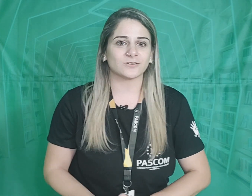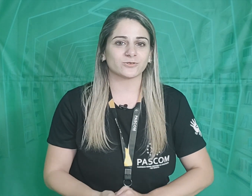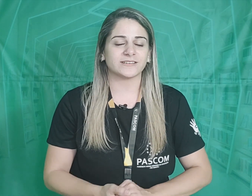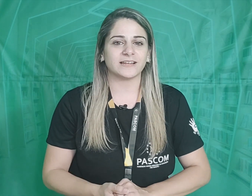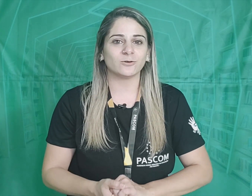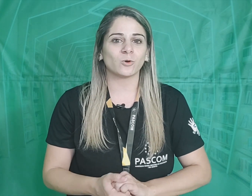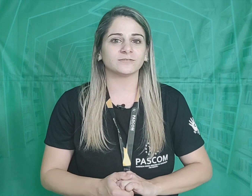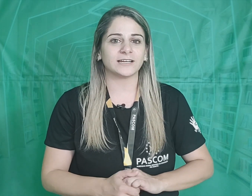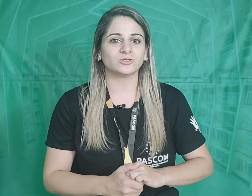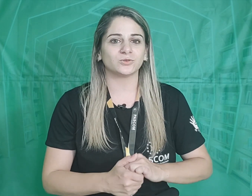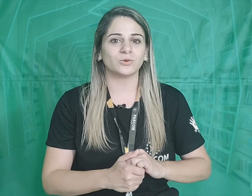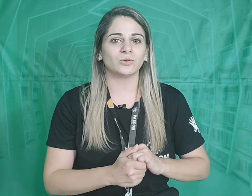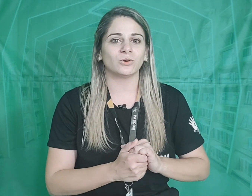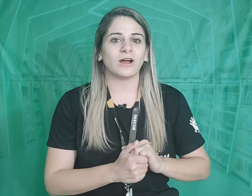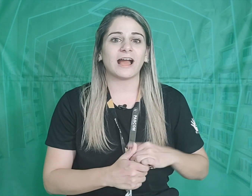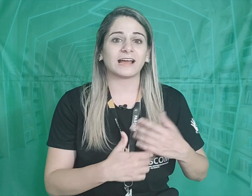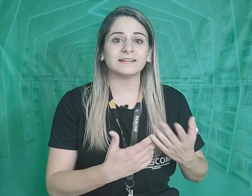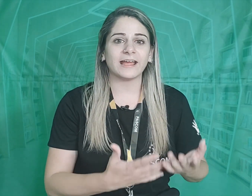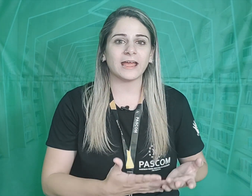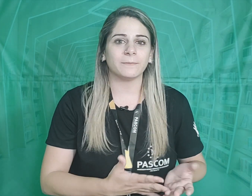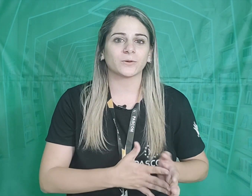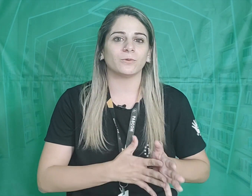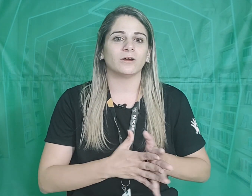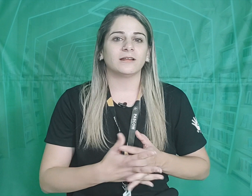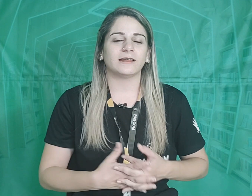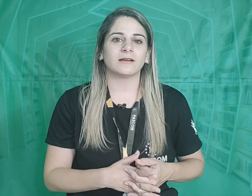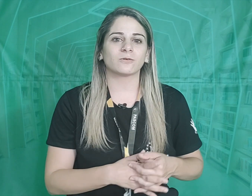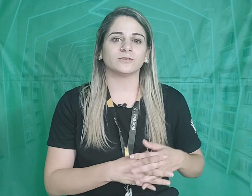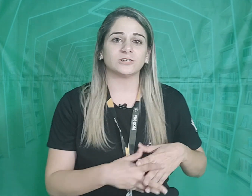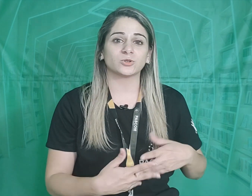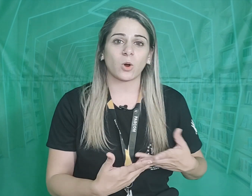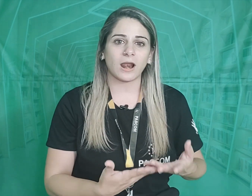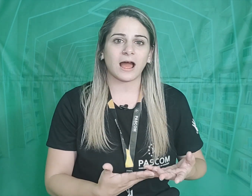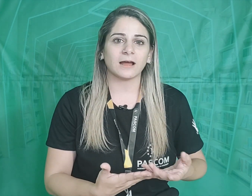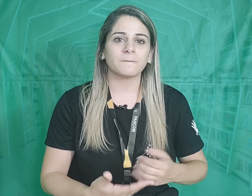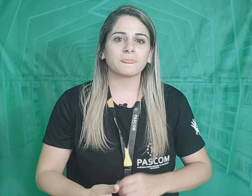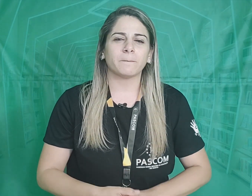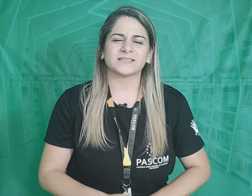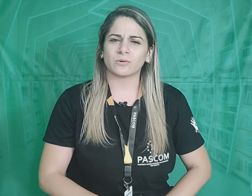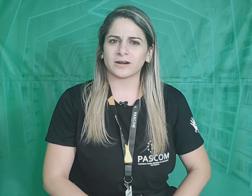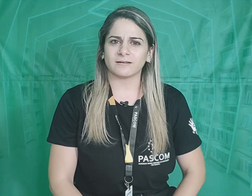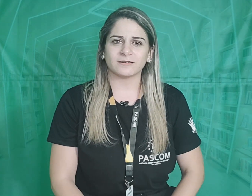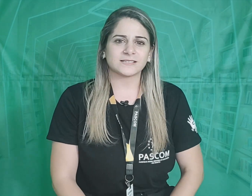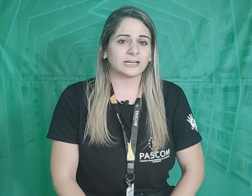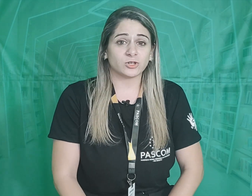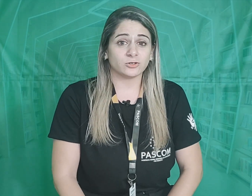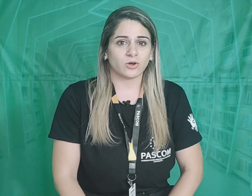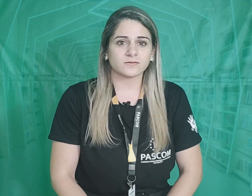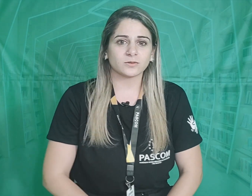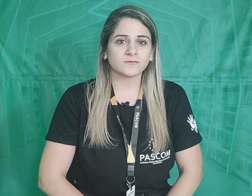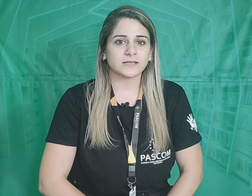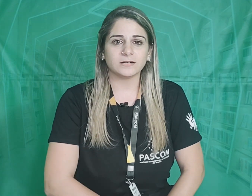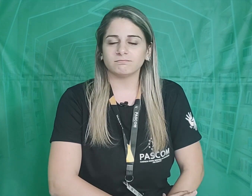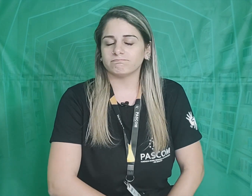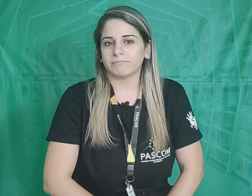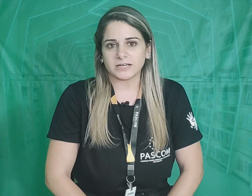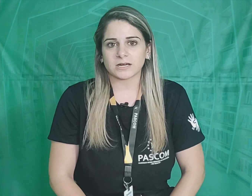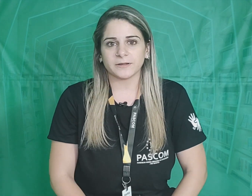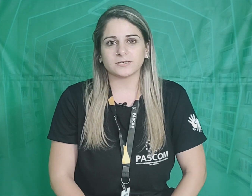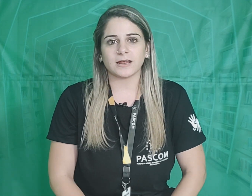eu sei no contexto acadêmico, né, no contexto escolar. Mas agora, sinais religiosos, eu não sei praticamente